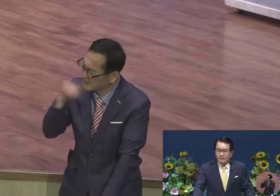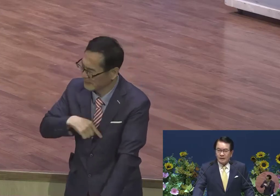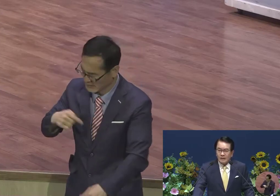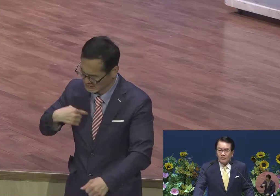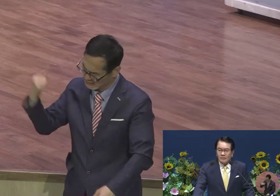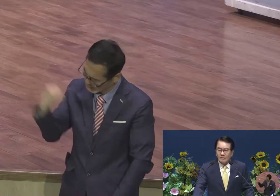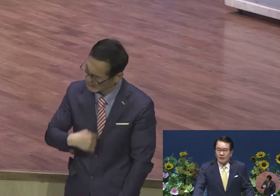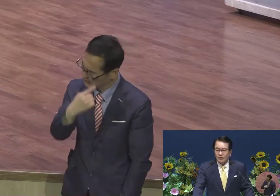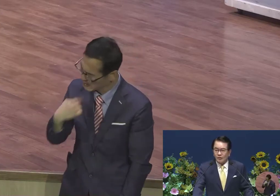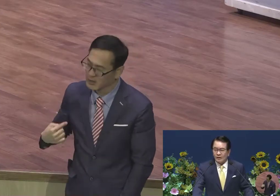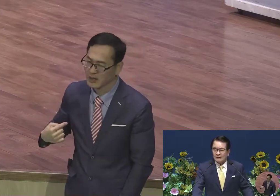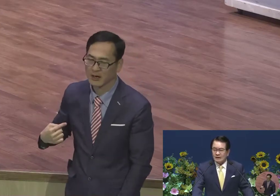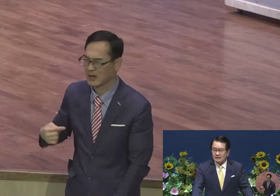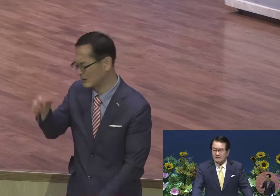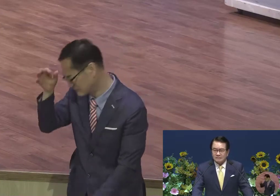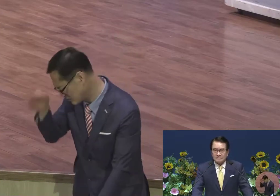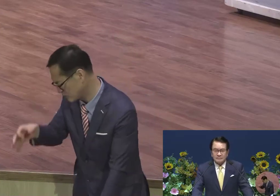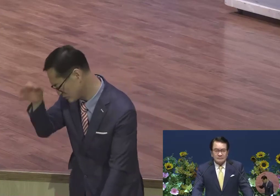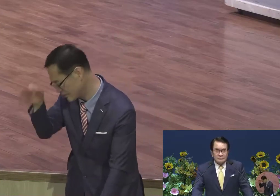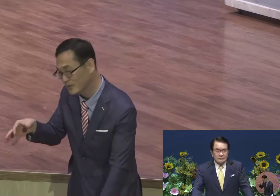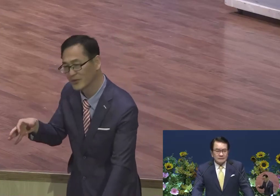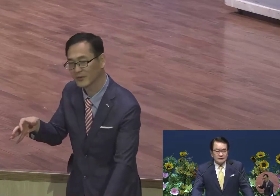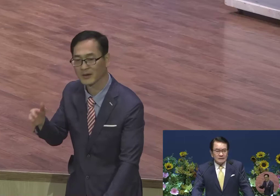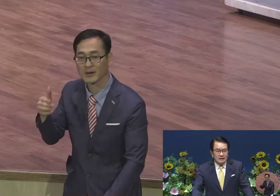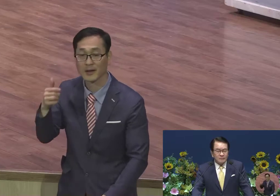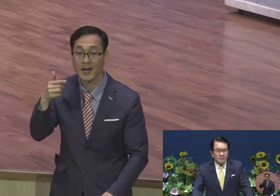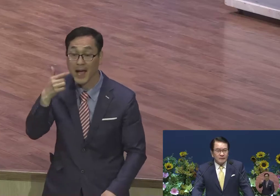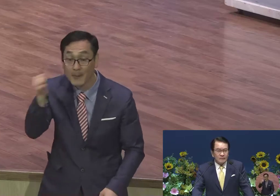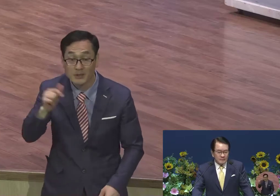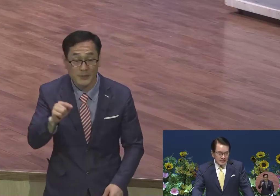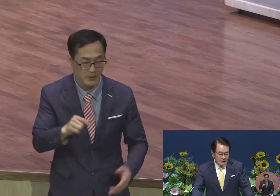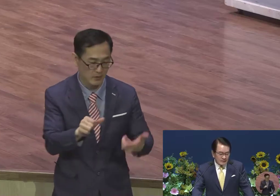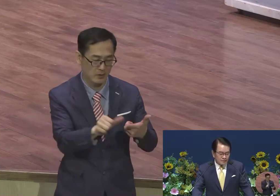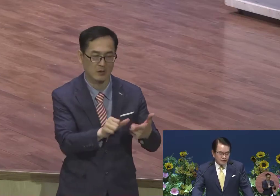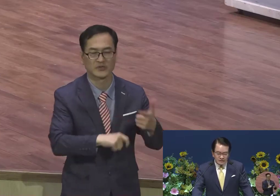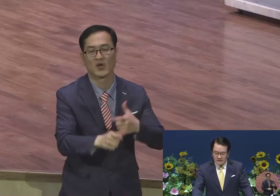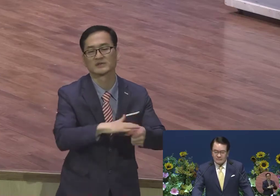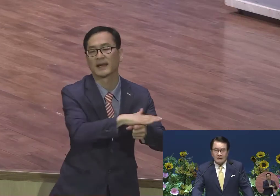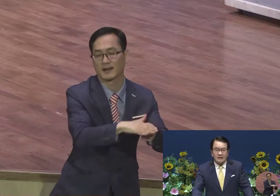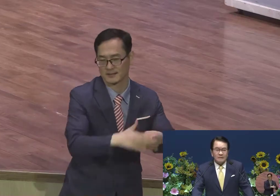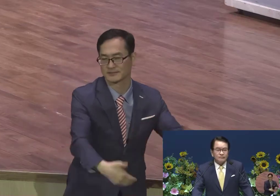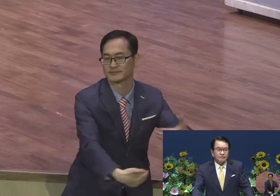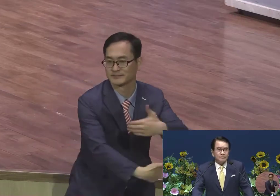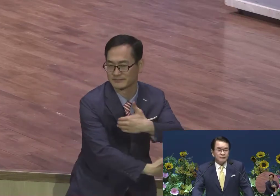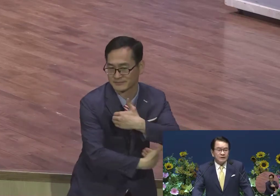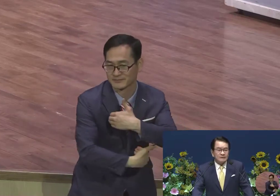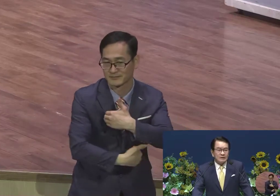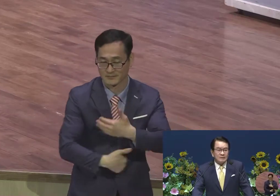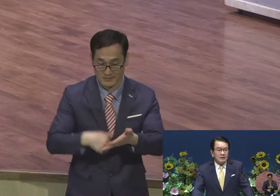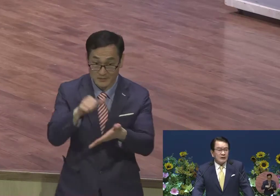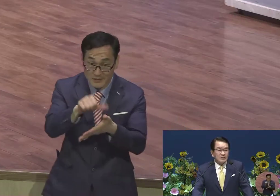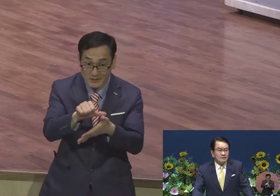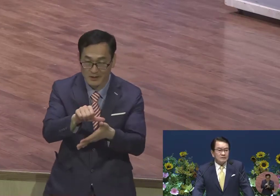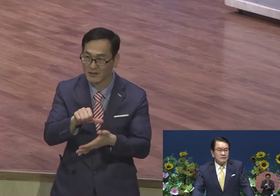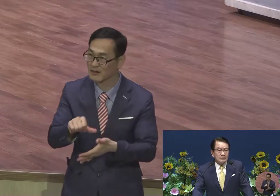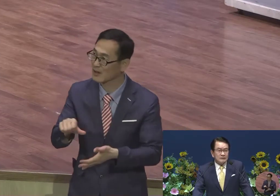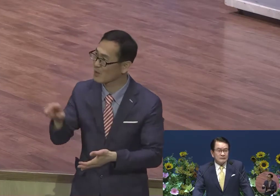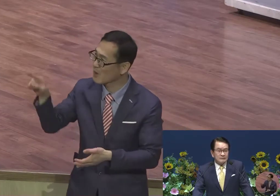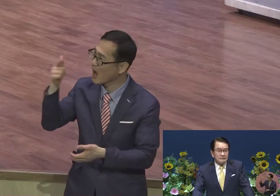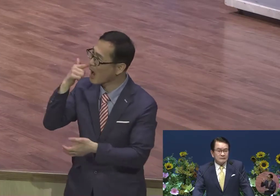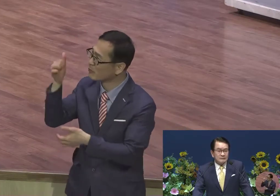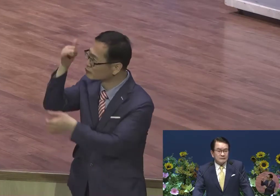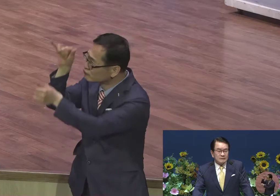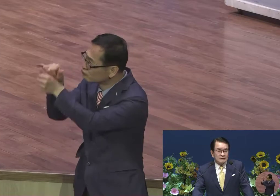불평하고 엄마가 교회에 앉아가지고 은혜를 못 받고 매우 부정적인 불평한 사람 하나님은